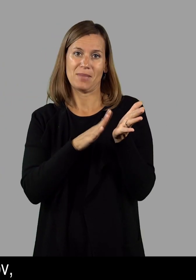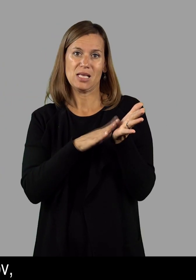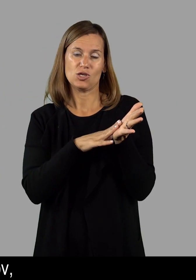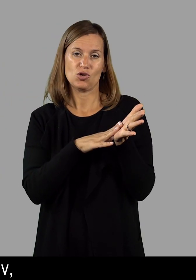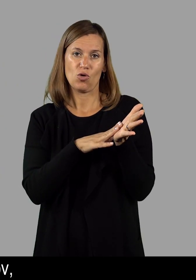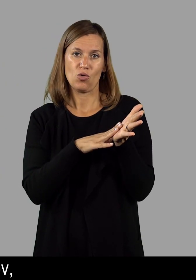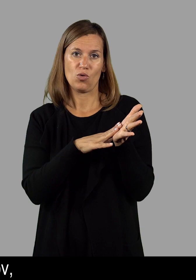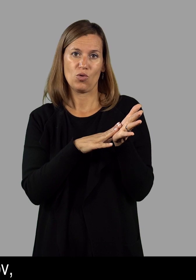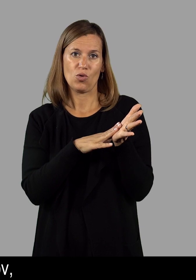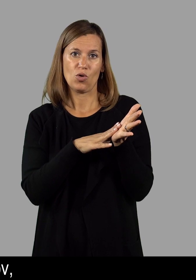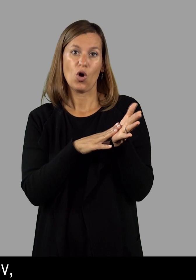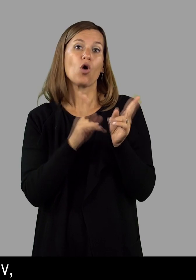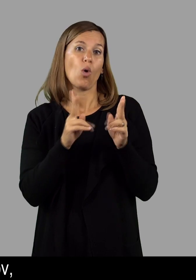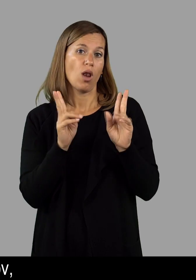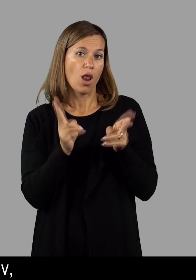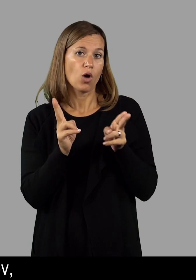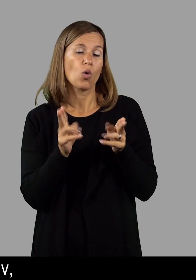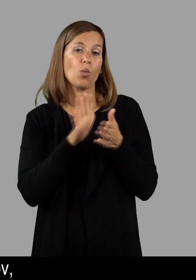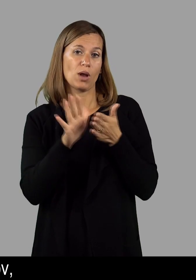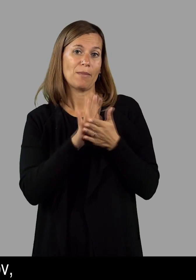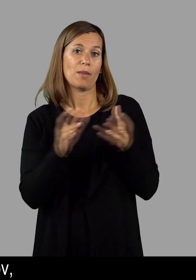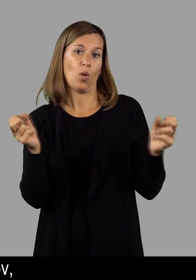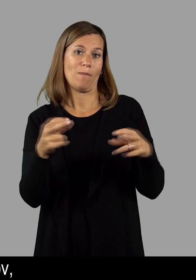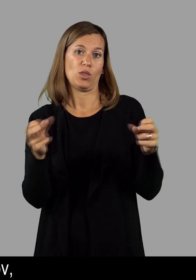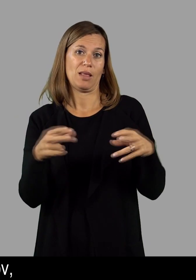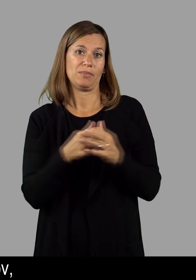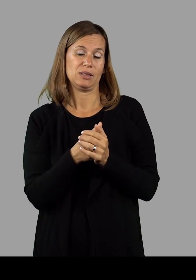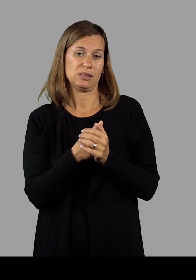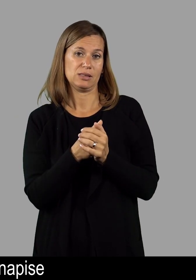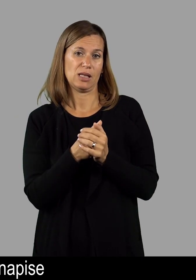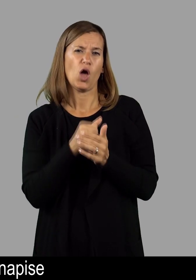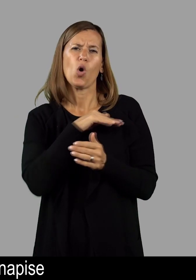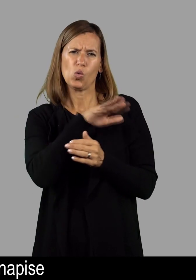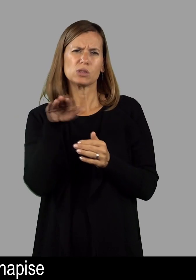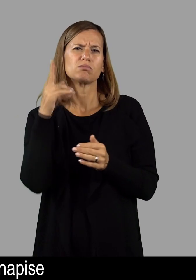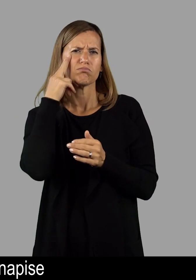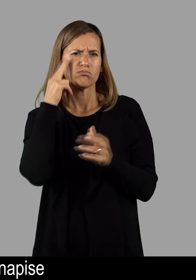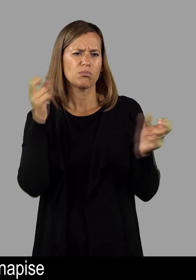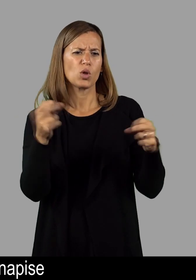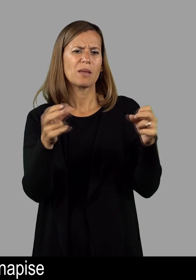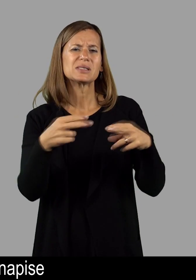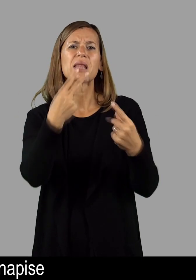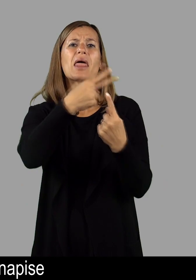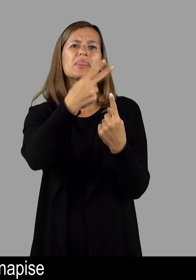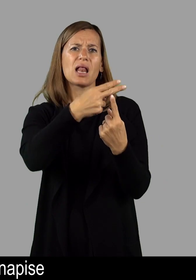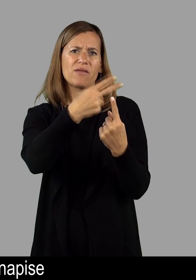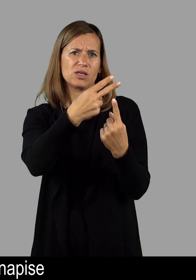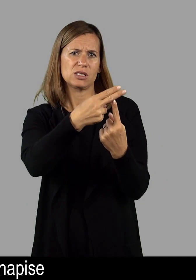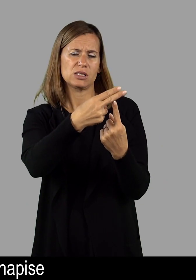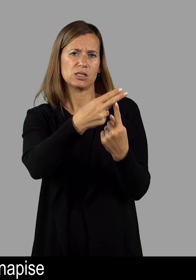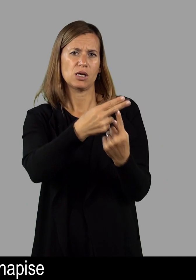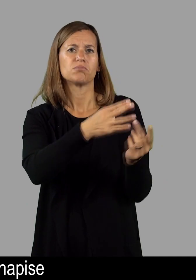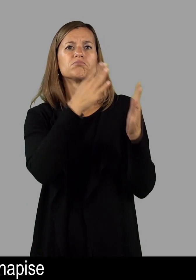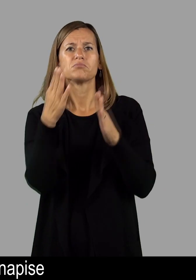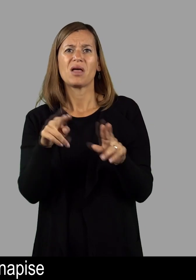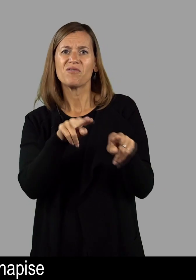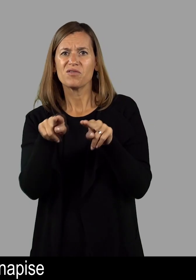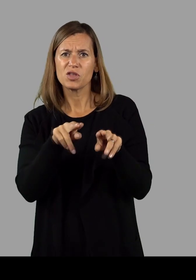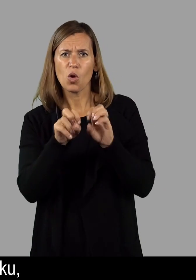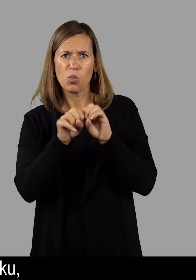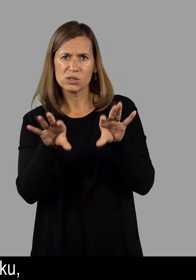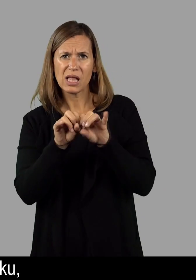primerov, kjer lahko uporabimo podnapise. Vsi bolj ali manj poznamo podnapise na televiziji, na